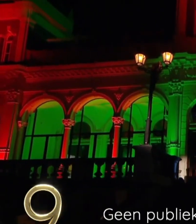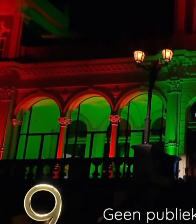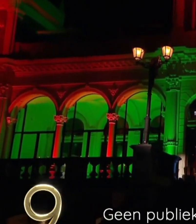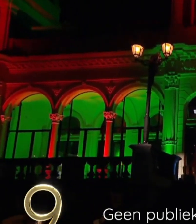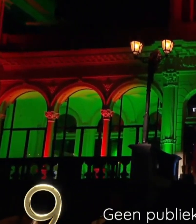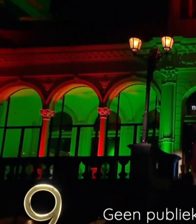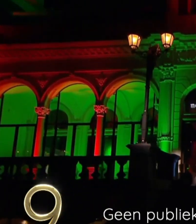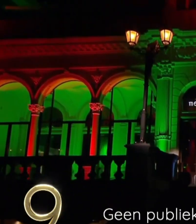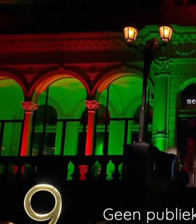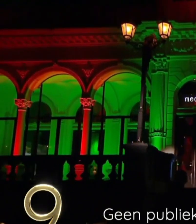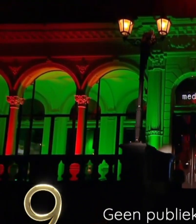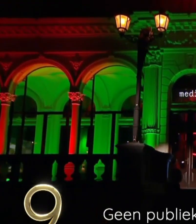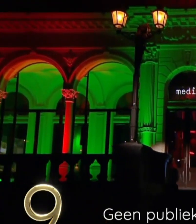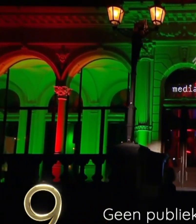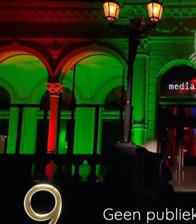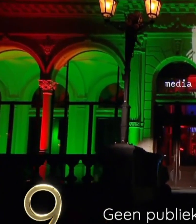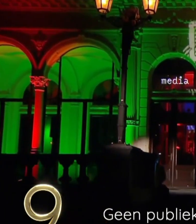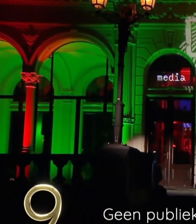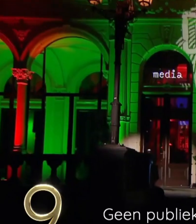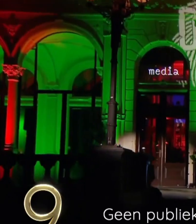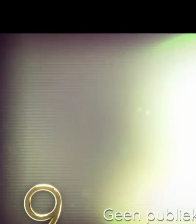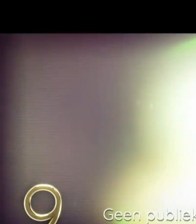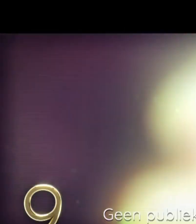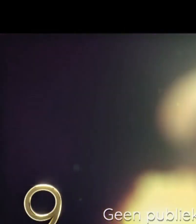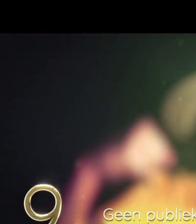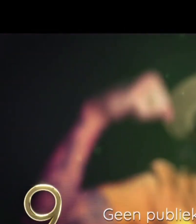anders is dan andere jaren. Vanwege het coronavirus.